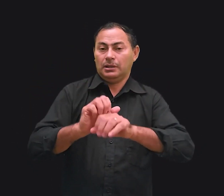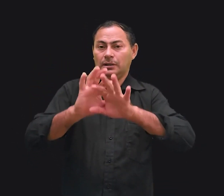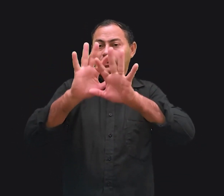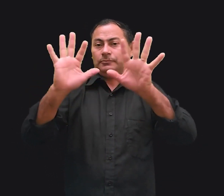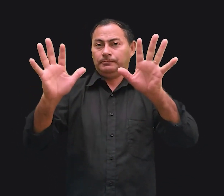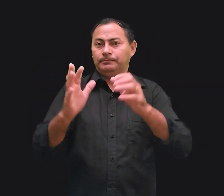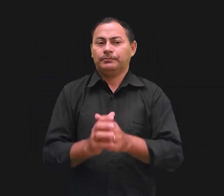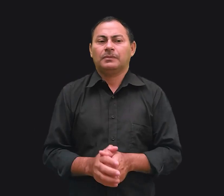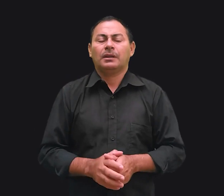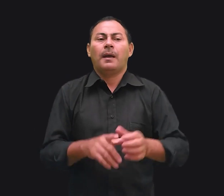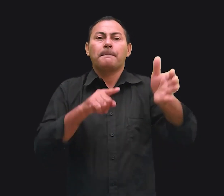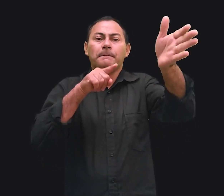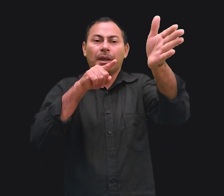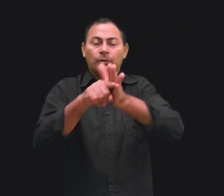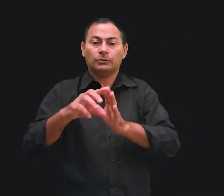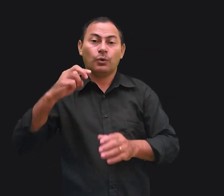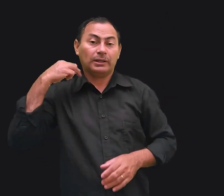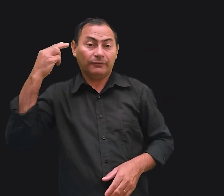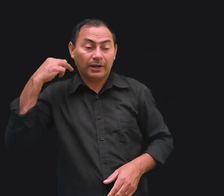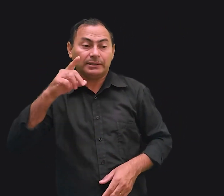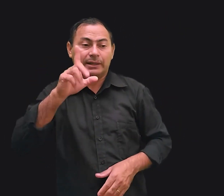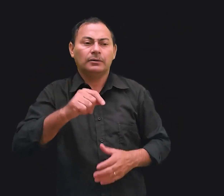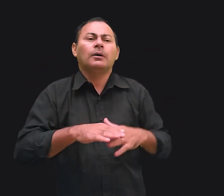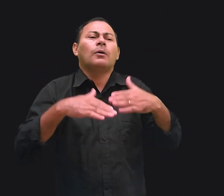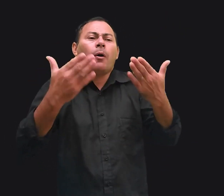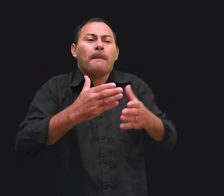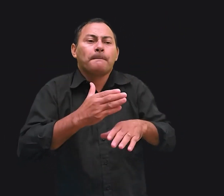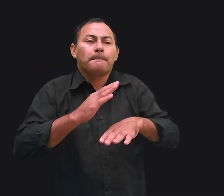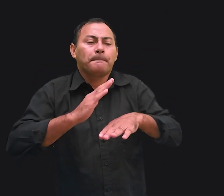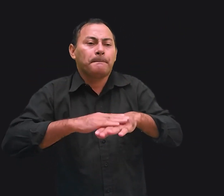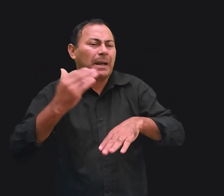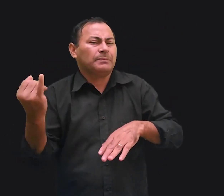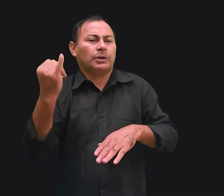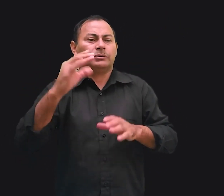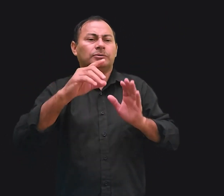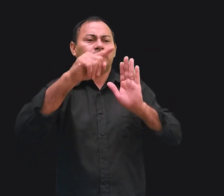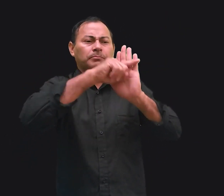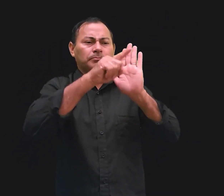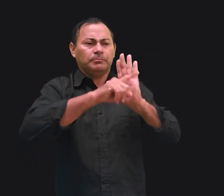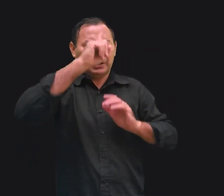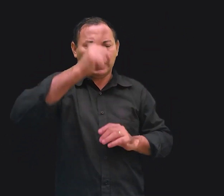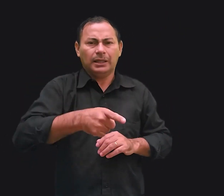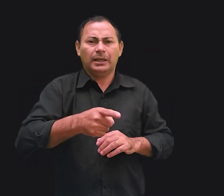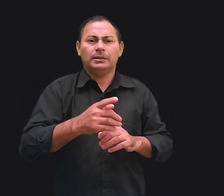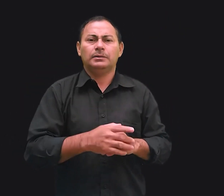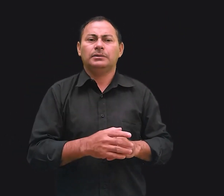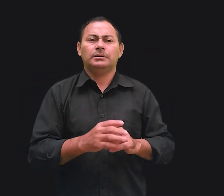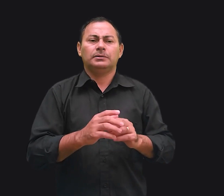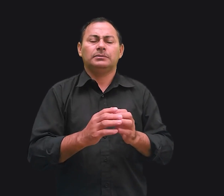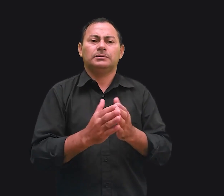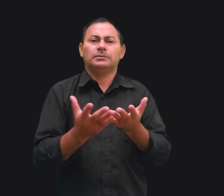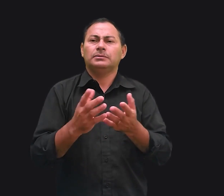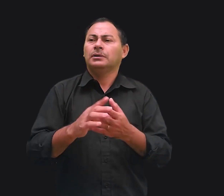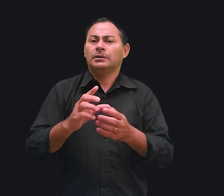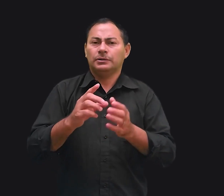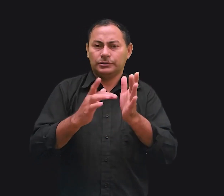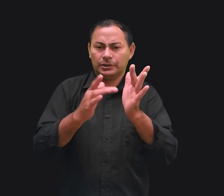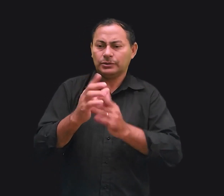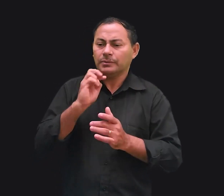grande declaração dele. A pergunta do advogado foi, qual é o maior mandamento da lei, hein? E Jesus respondeu, ame o